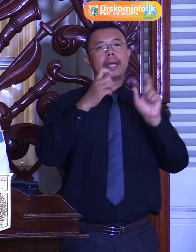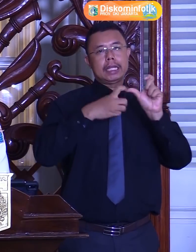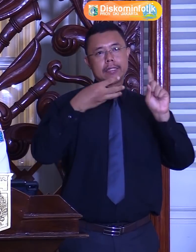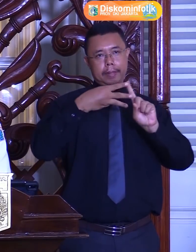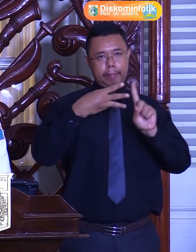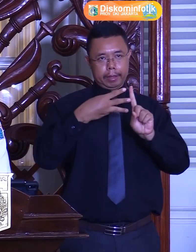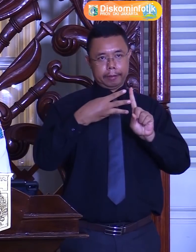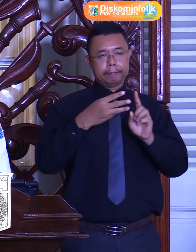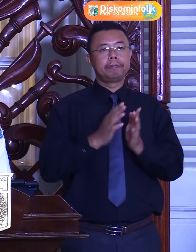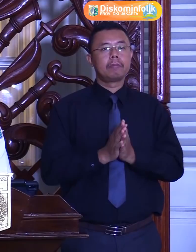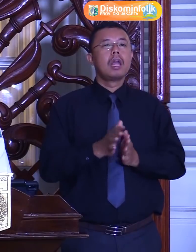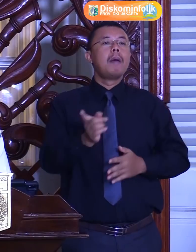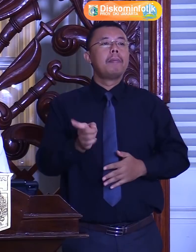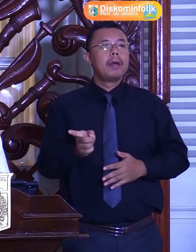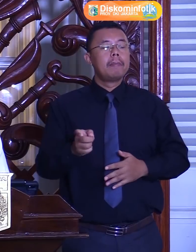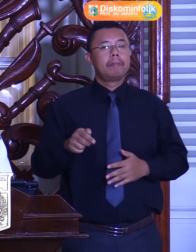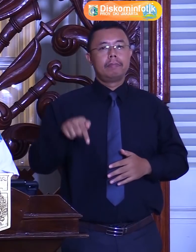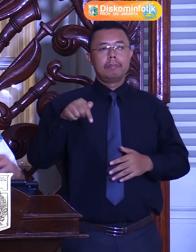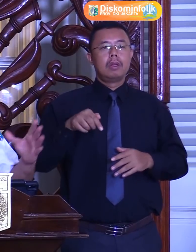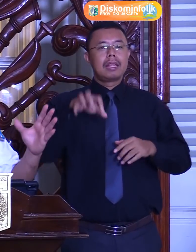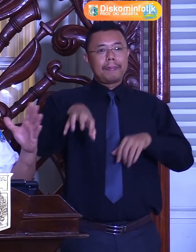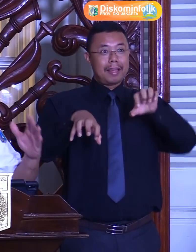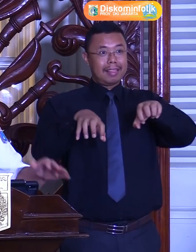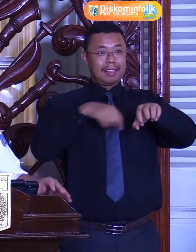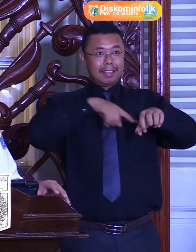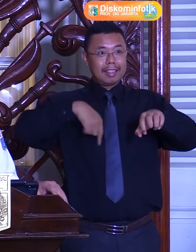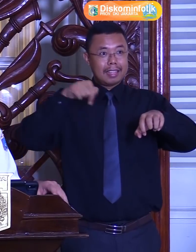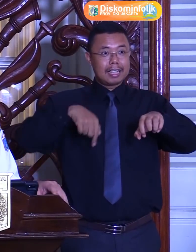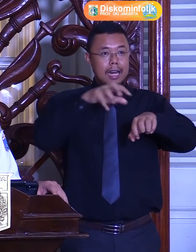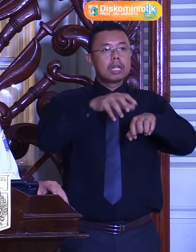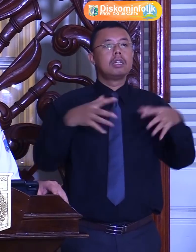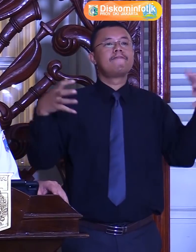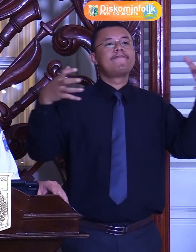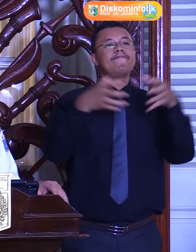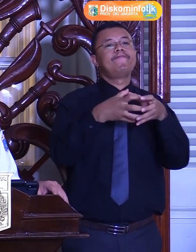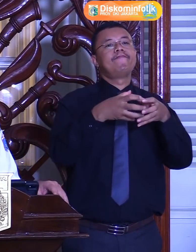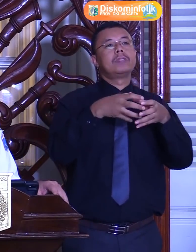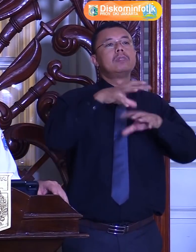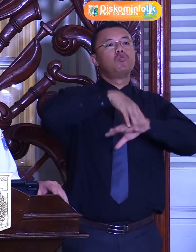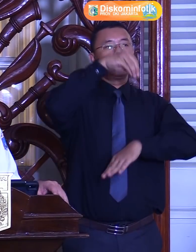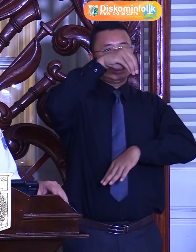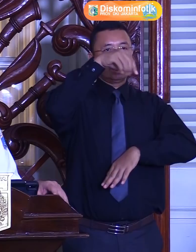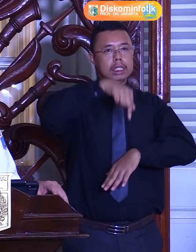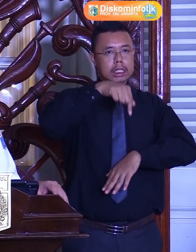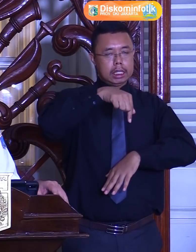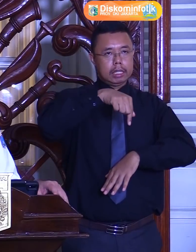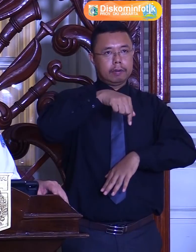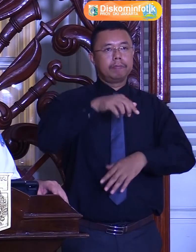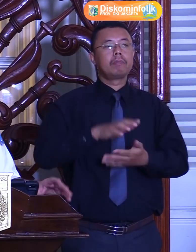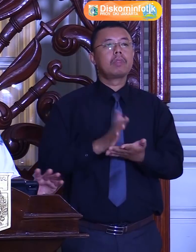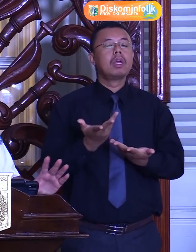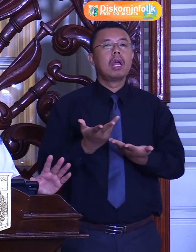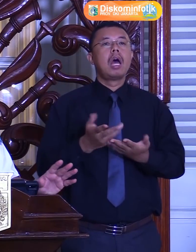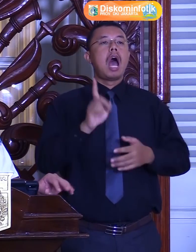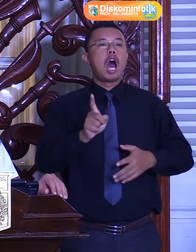PSBB. Kenapa? Karena memang kawasan ini menjadi satu epicenter dan perlu